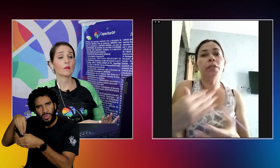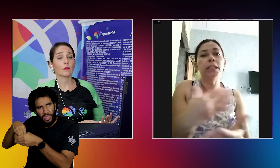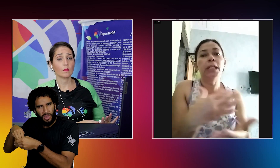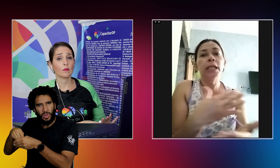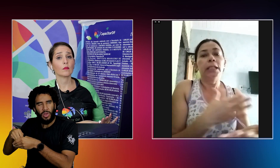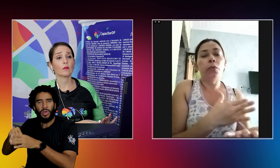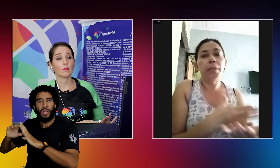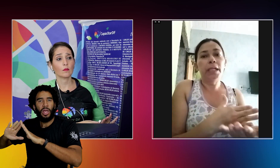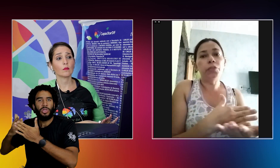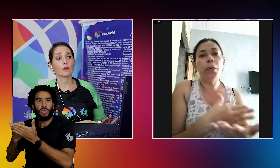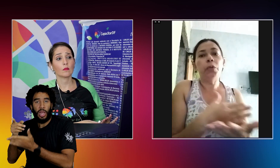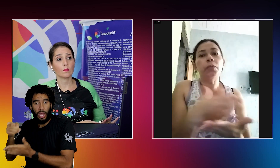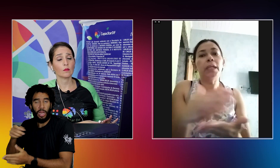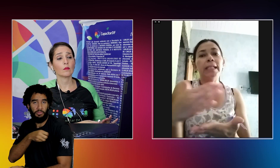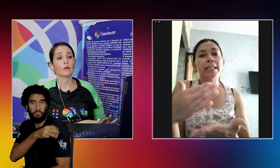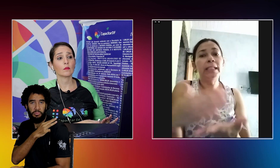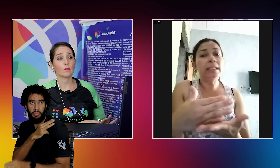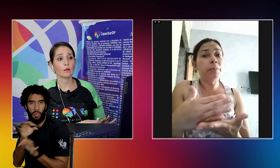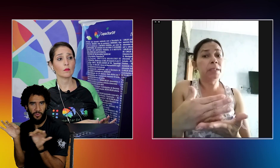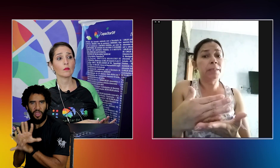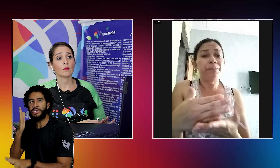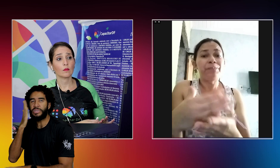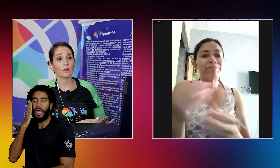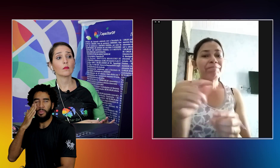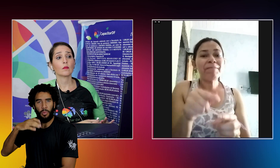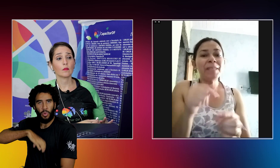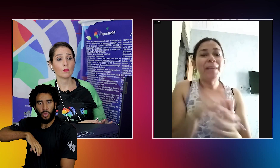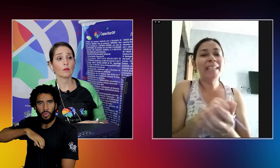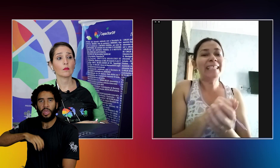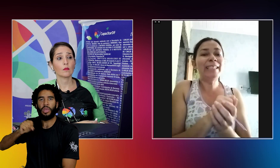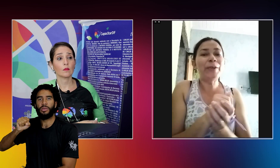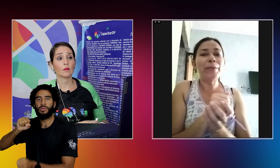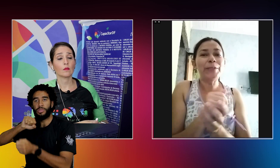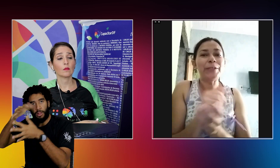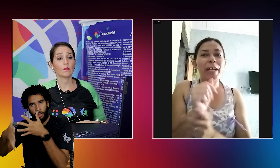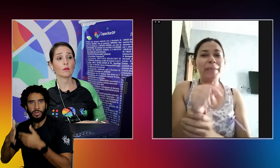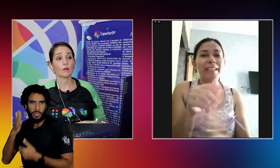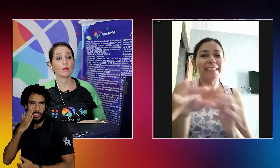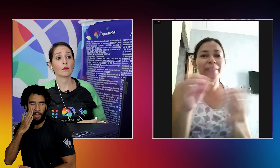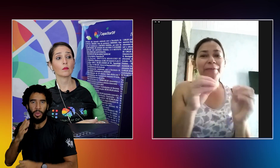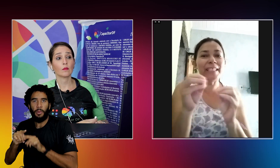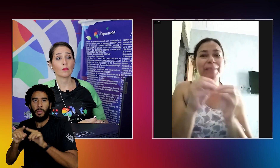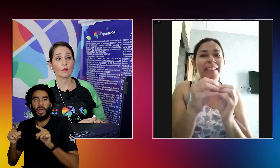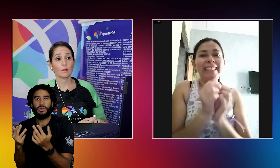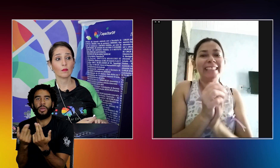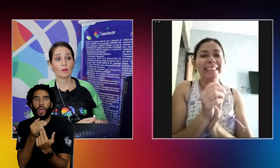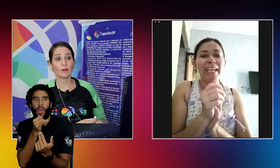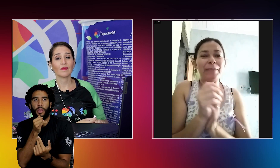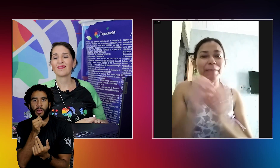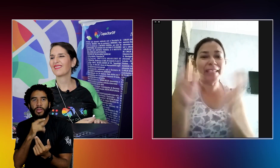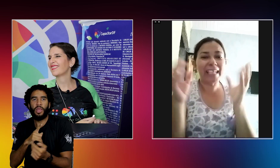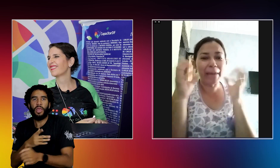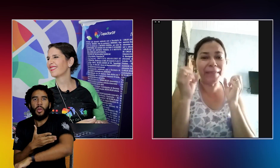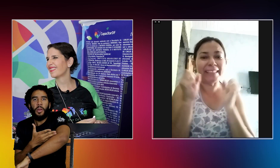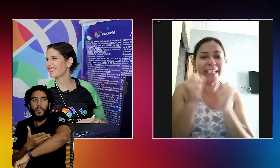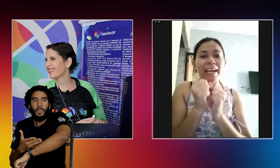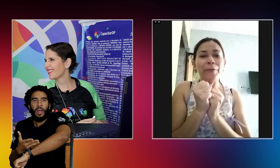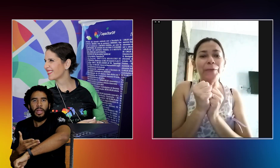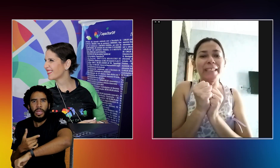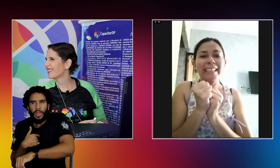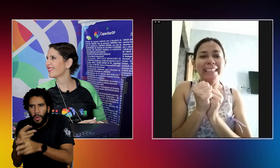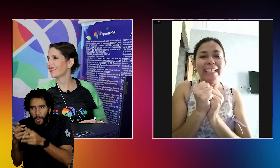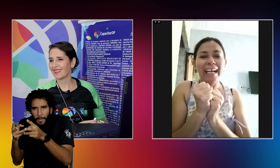ele compreende o português e Libras. Mas, assim como o Joab, ele tem umas manias que aí, para me captar